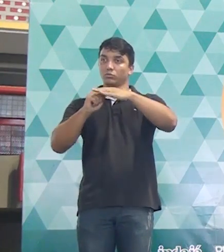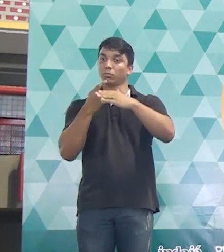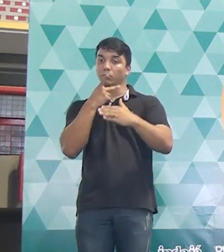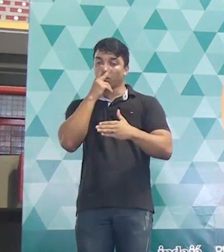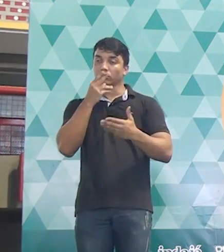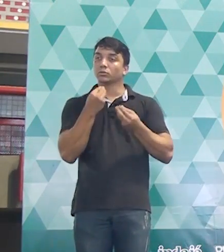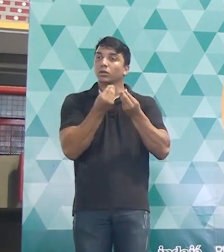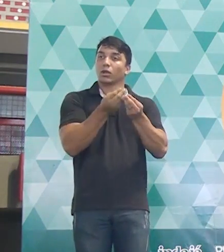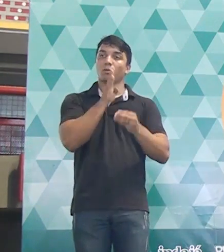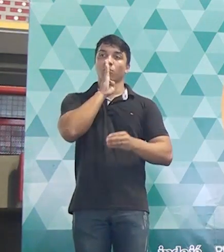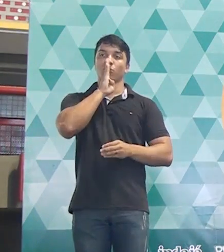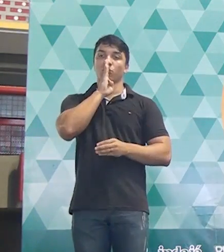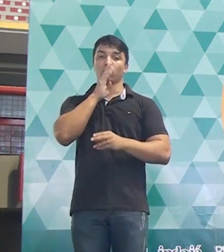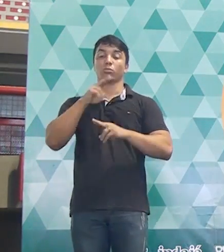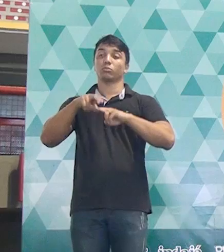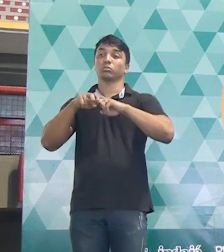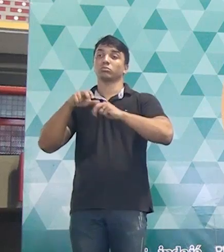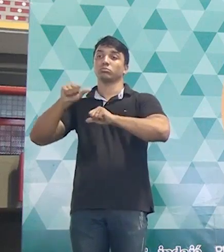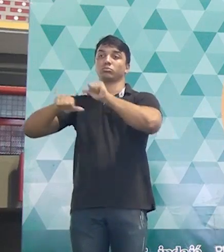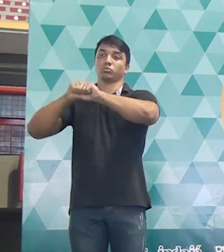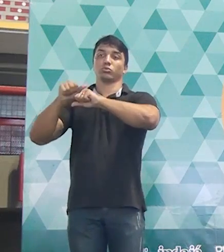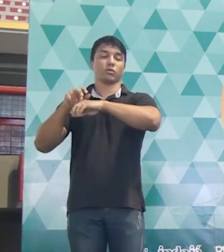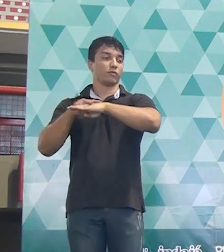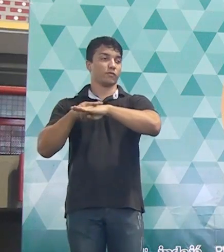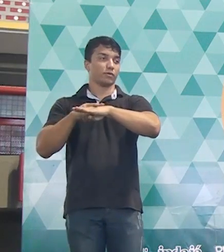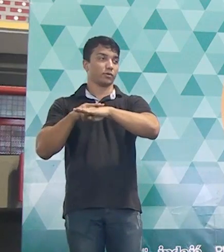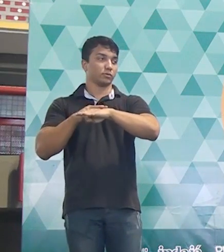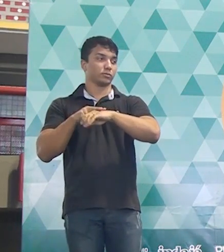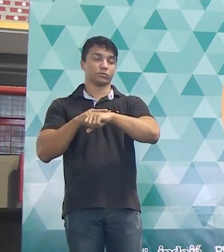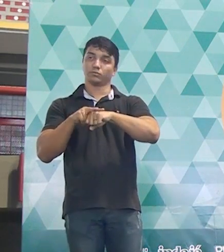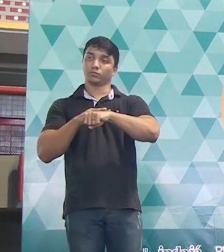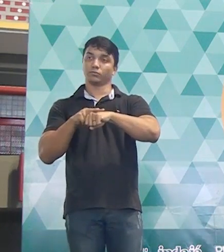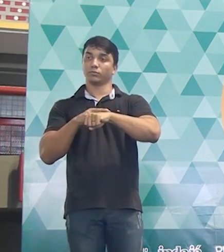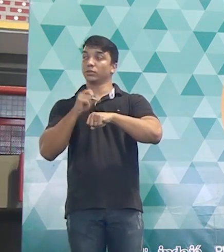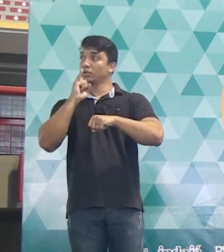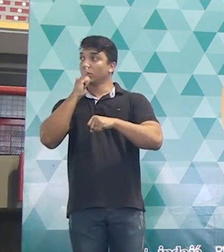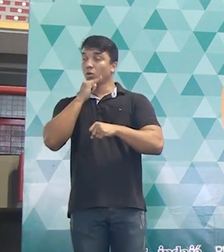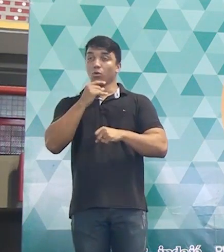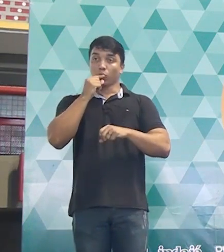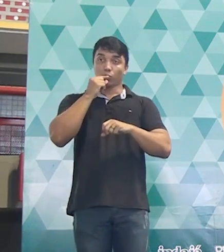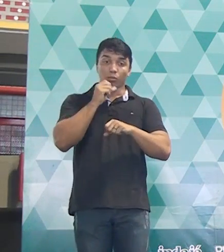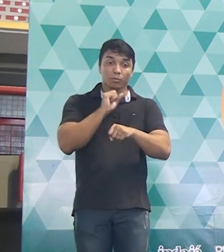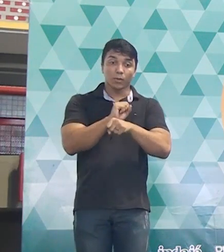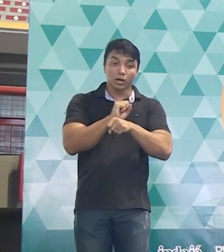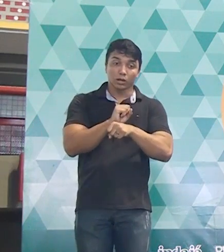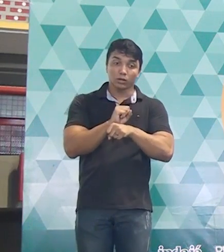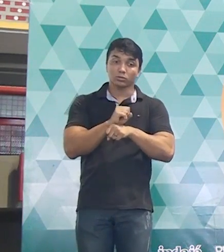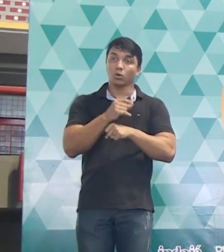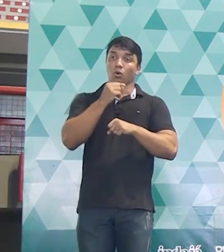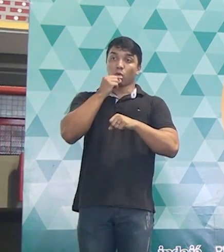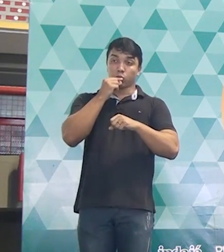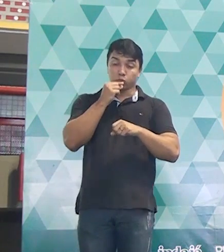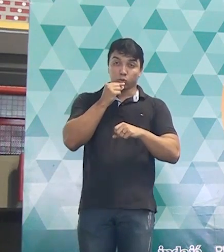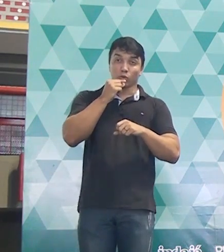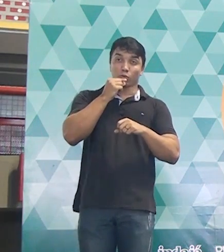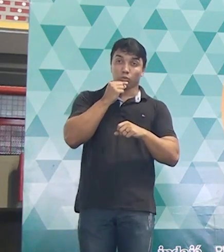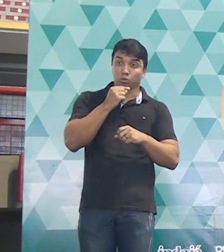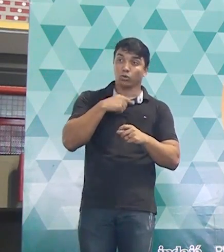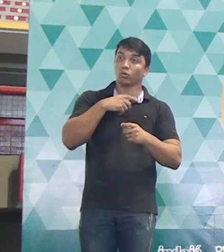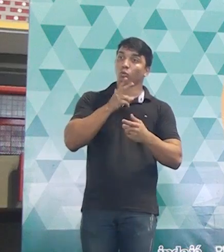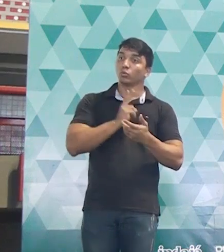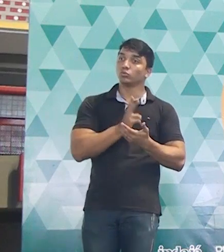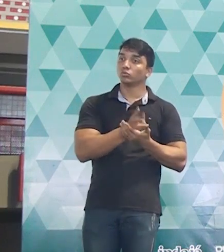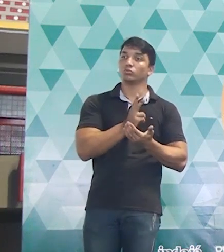neutro, ficou verde. Se eu parar de soprar nesse momento, essa solução vai continuar verde, mas eu continuo soprando. Ao